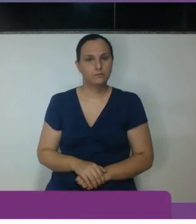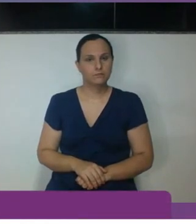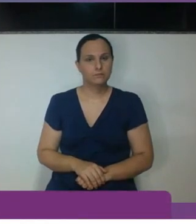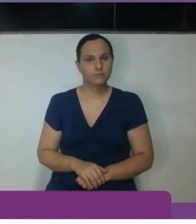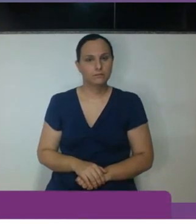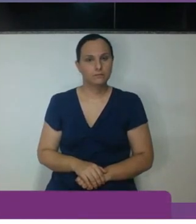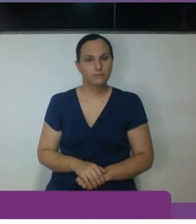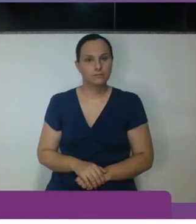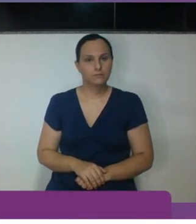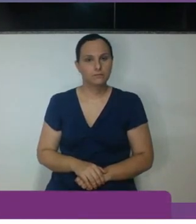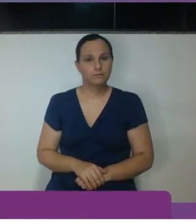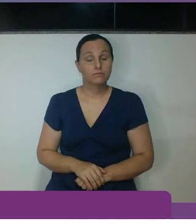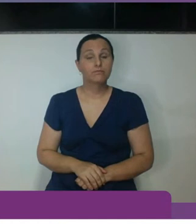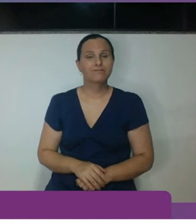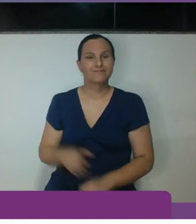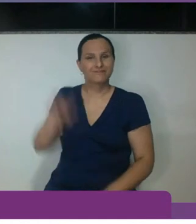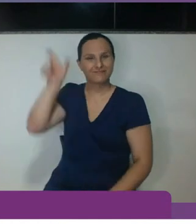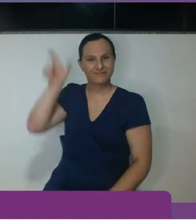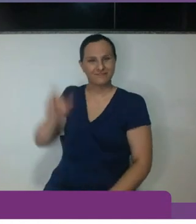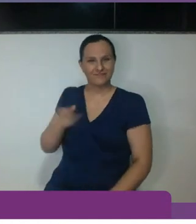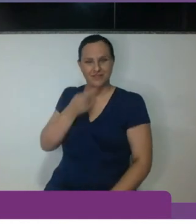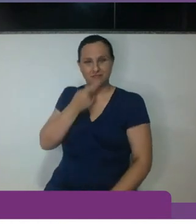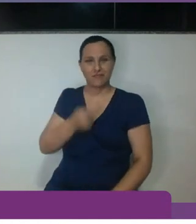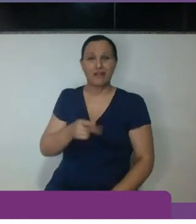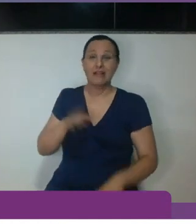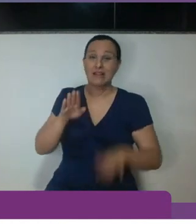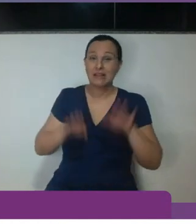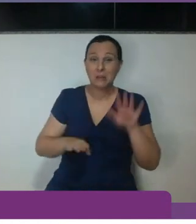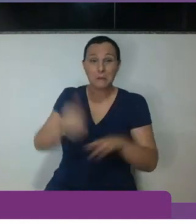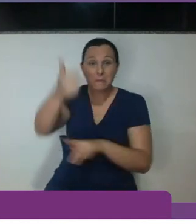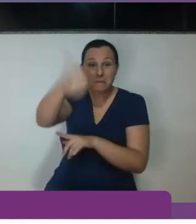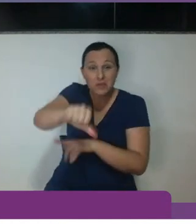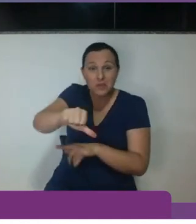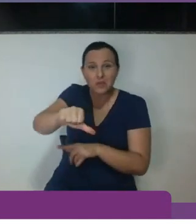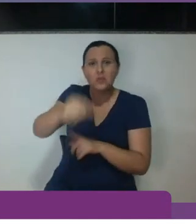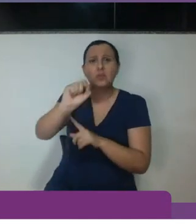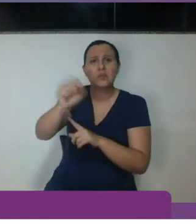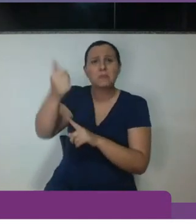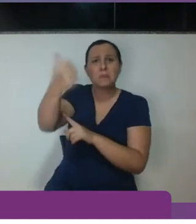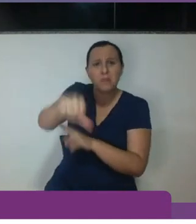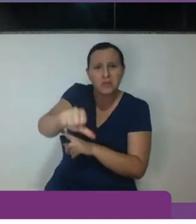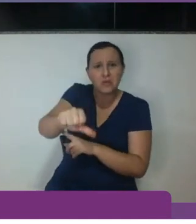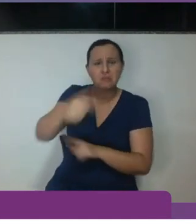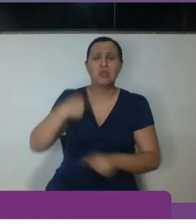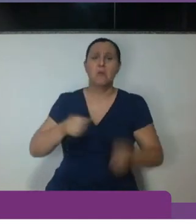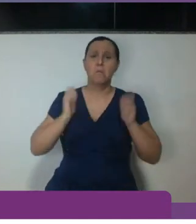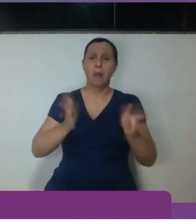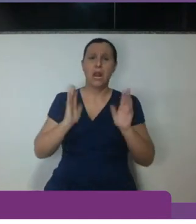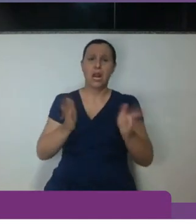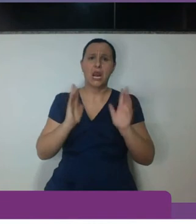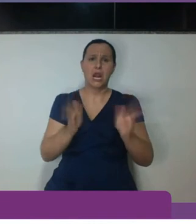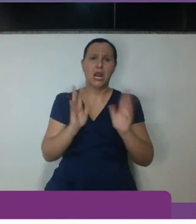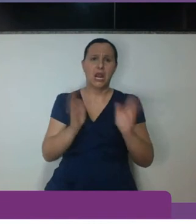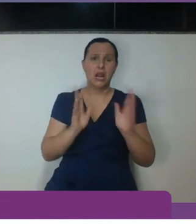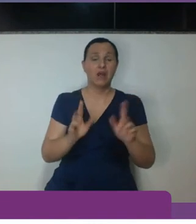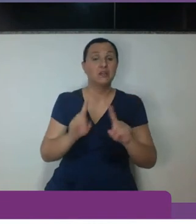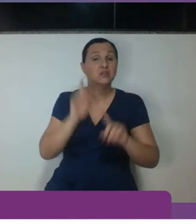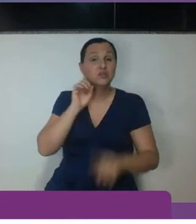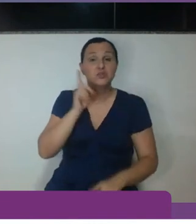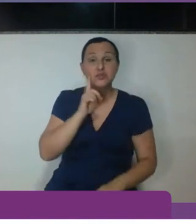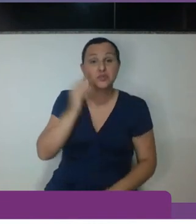Não tem coisa pior do que você interpretar e o surdo não entender. Exatamente. Mas é o que eu vejo muito acontecendo, Vanessa. A gente